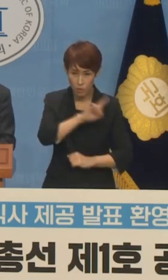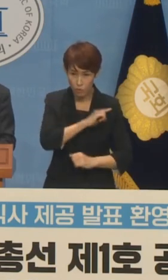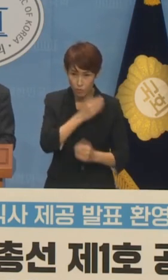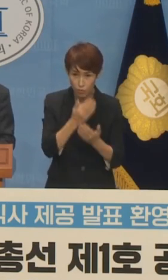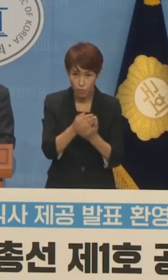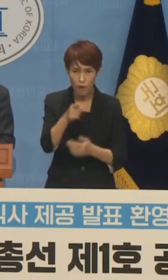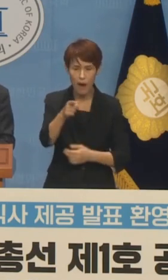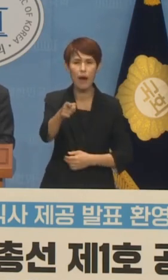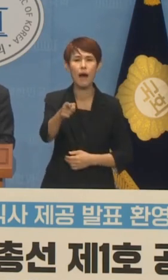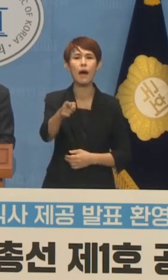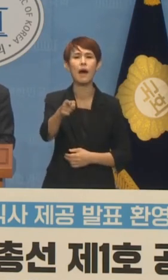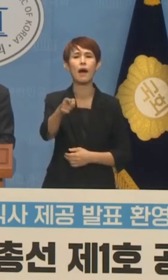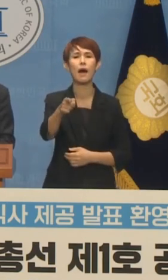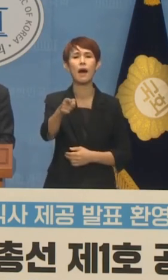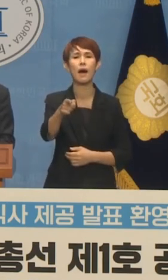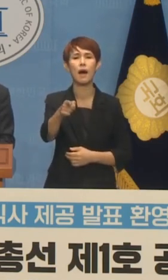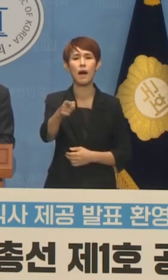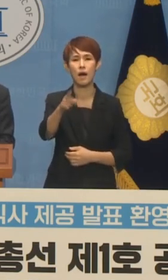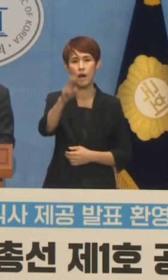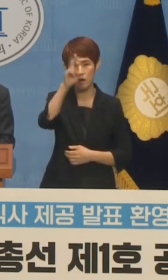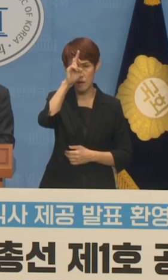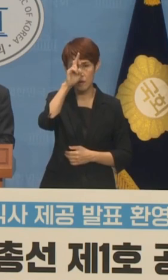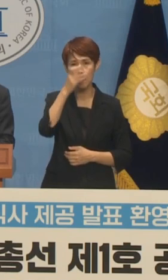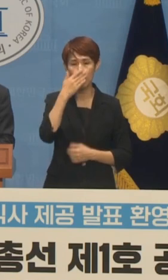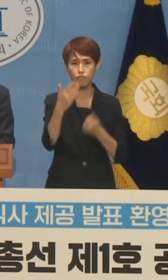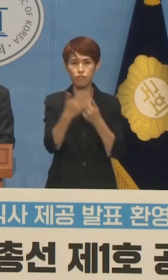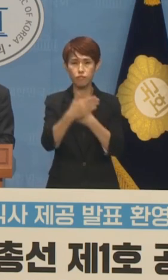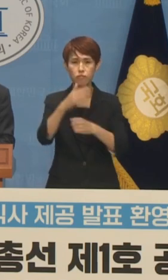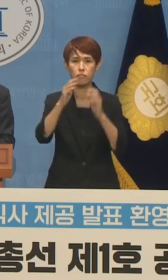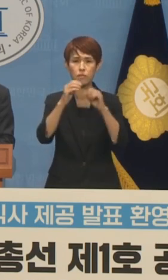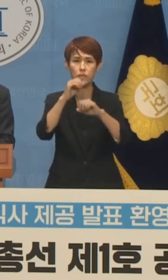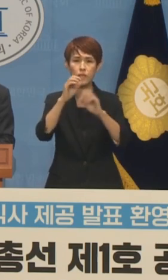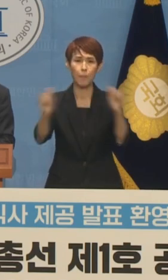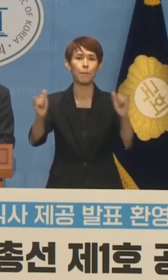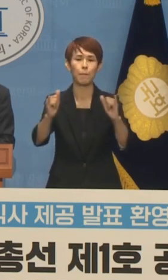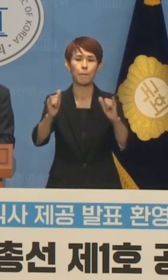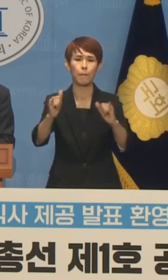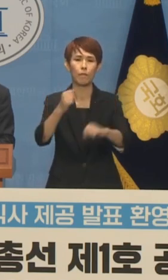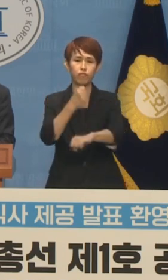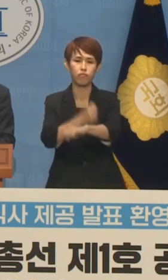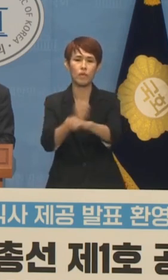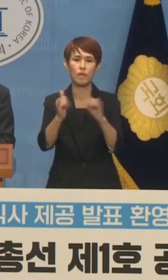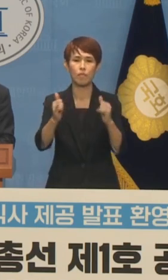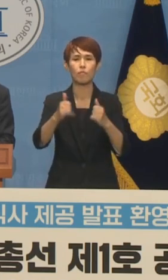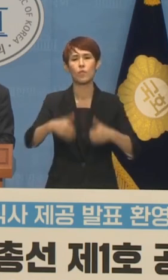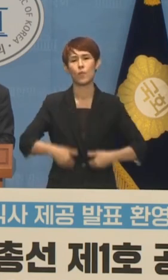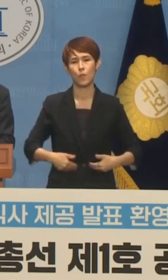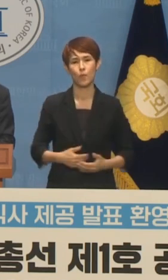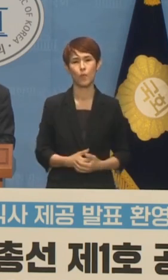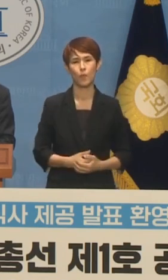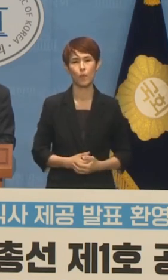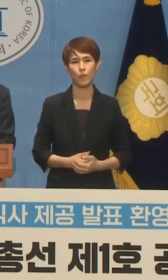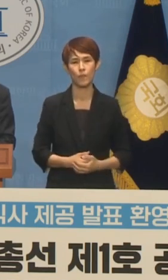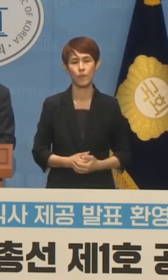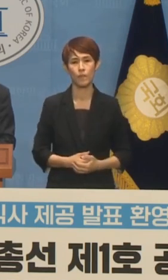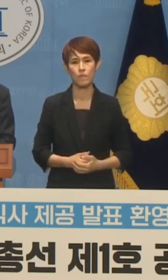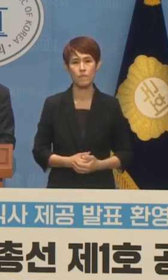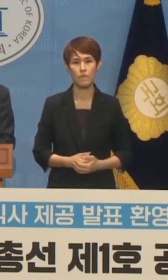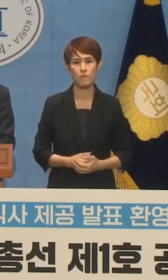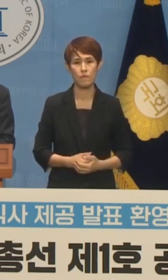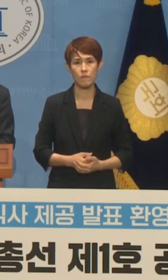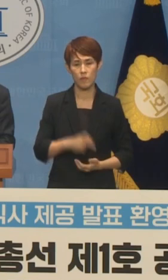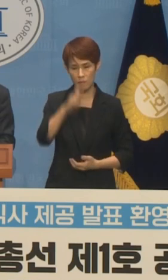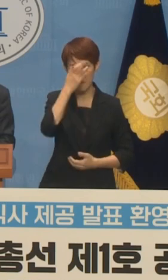중요한 의견은 중식 도우미 확보에 어려움을 호소하는 것이었습니다. 이 부분에 대해서는